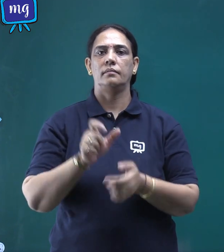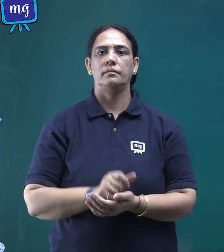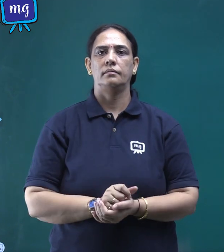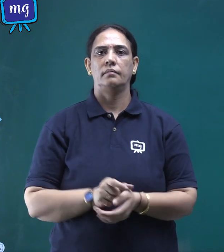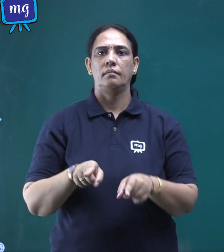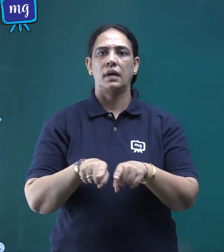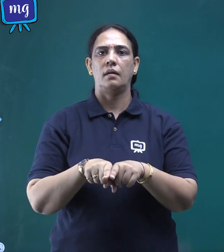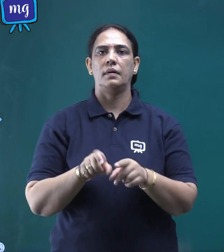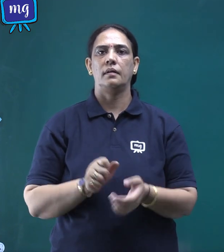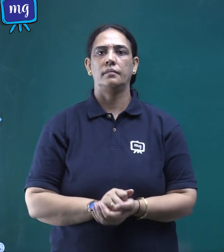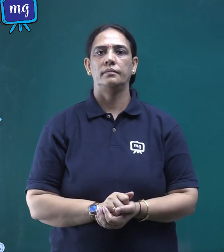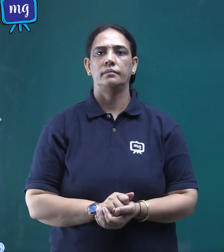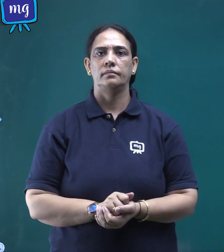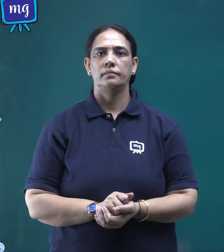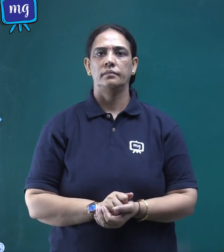बराबर